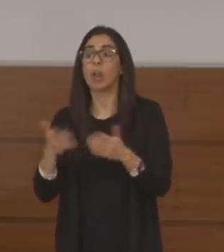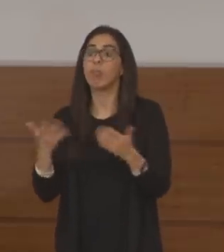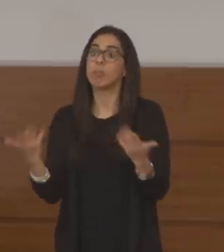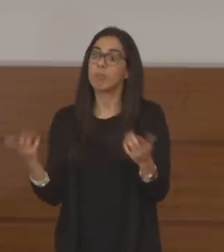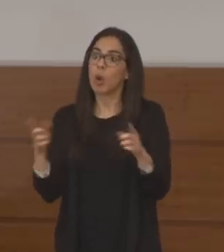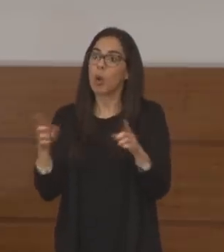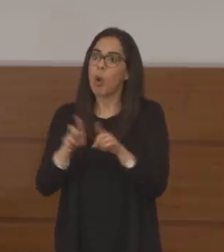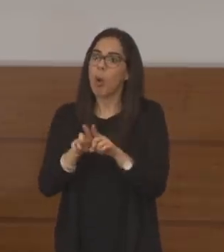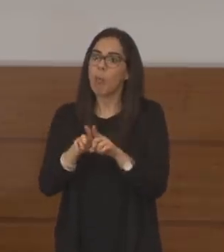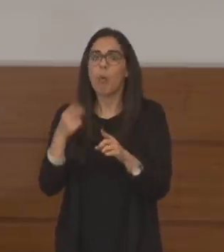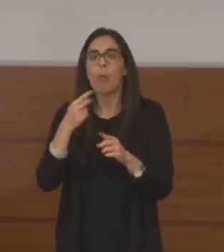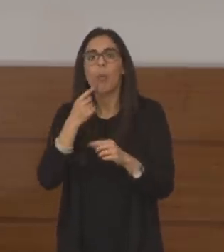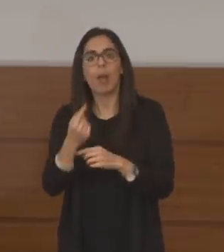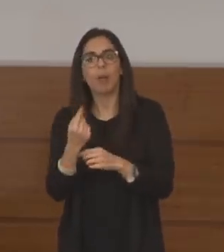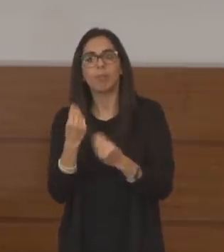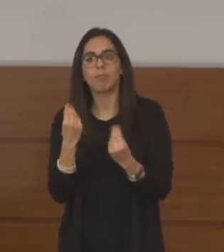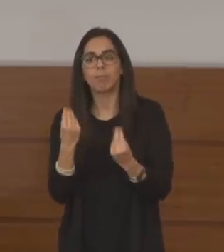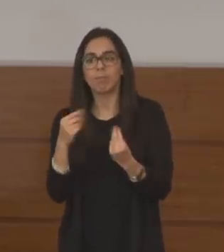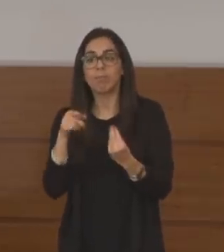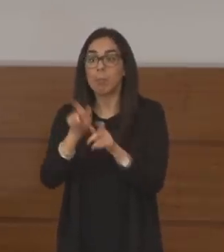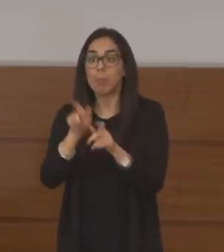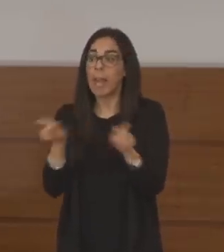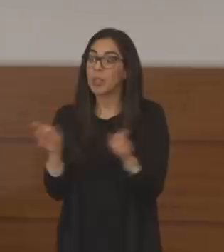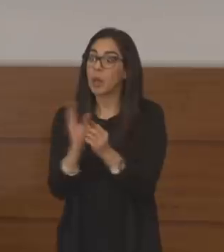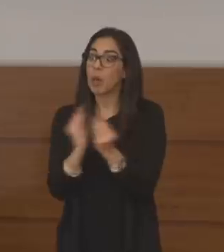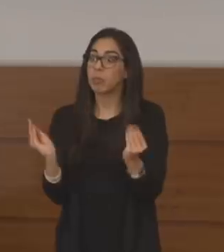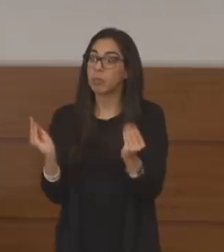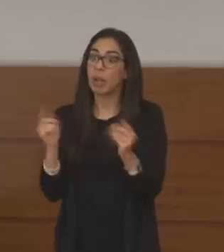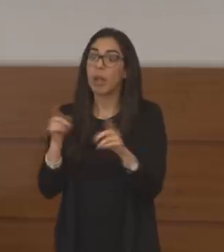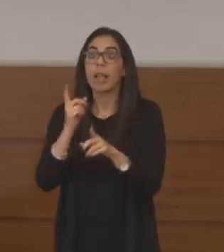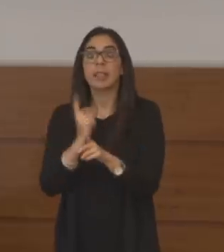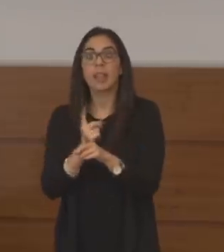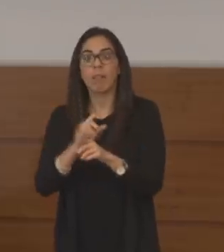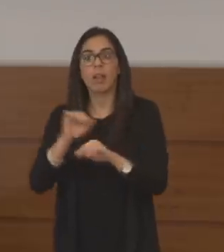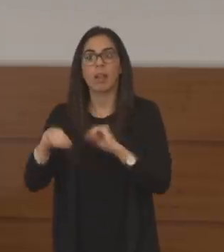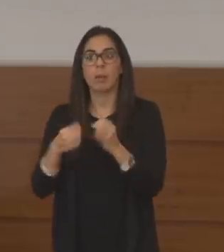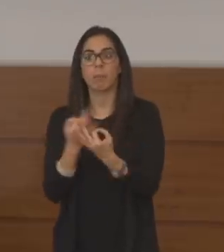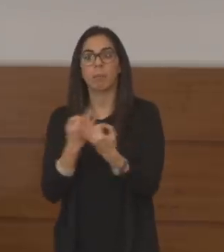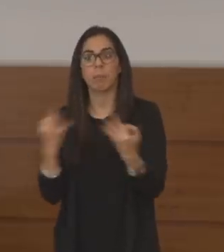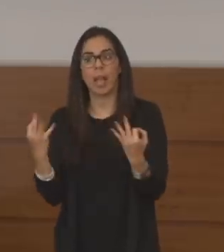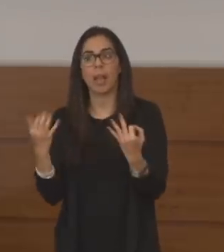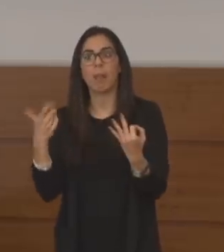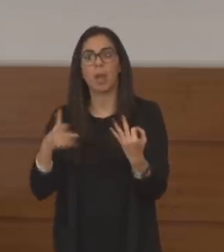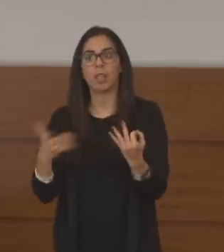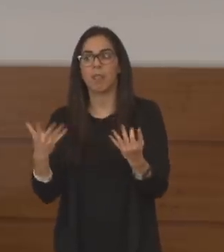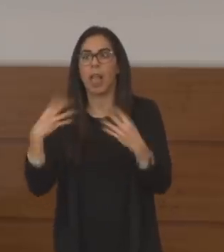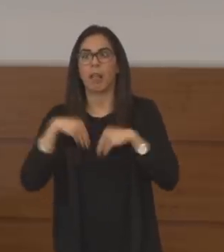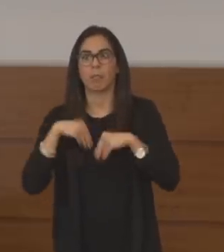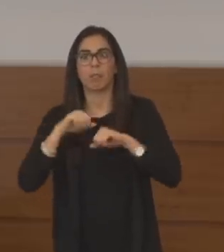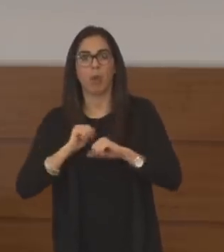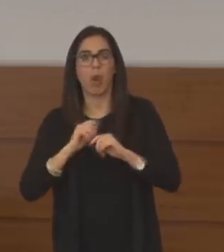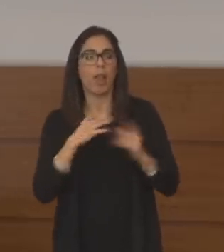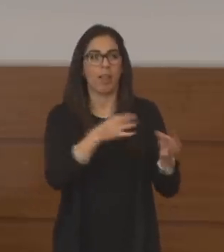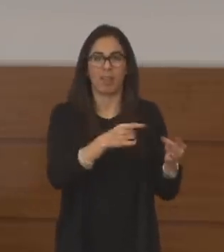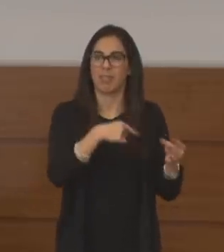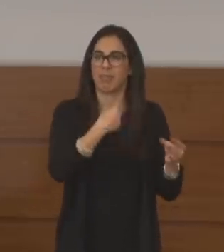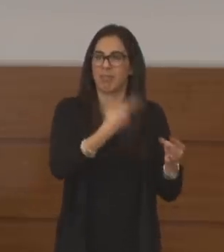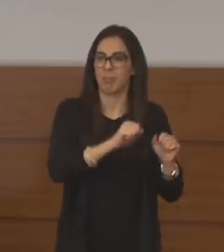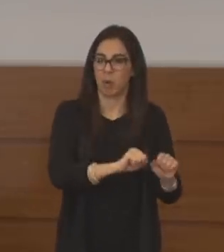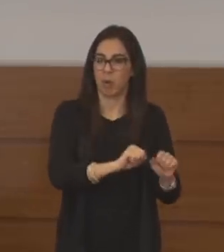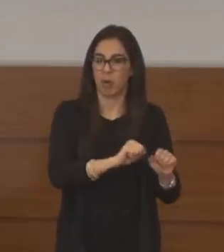che il comportamento di queste fasce di età e assoluta la mente decisivo nella dinamica della trasmissione dell'infezione